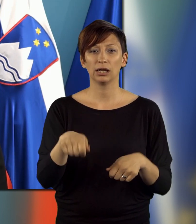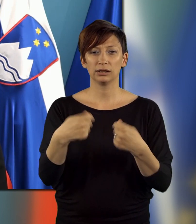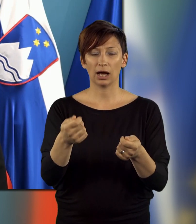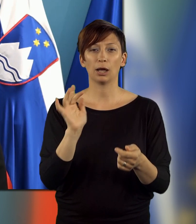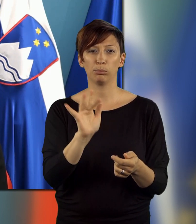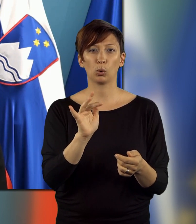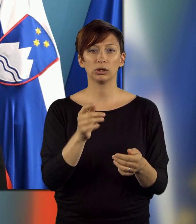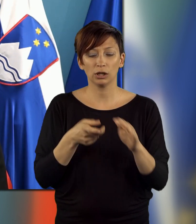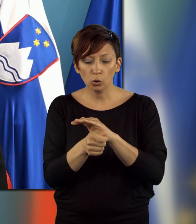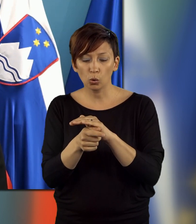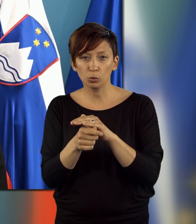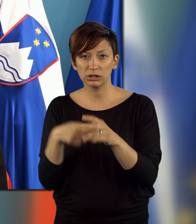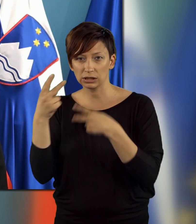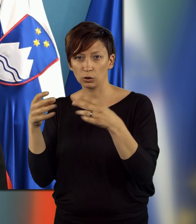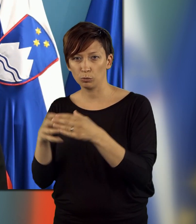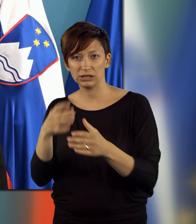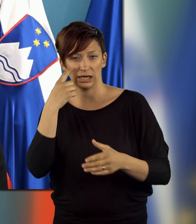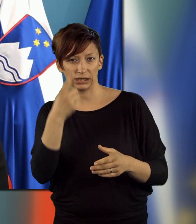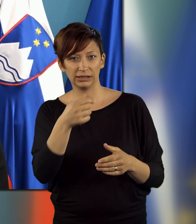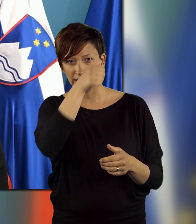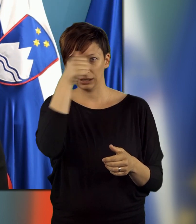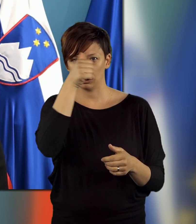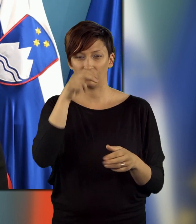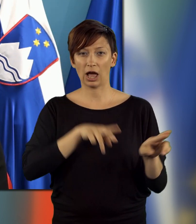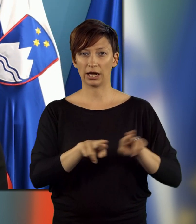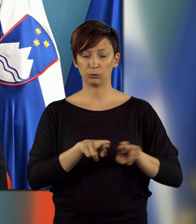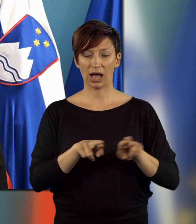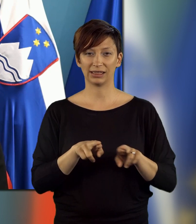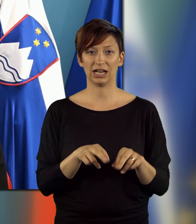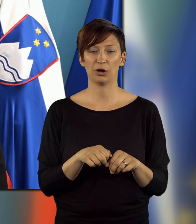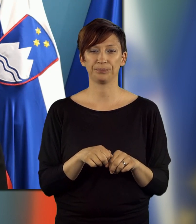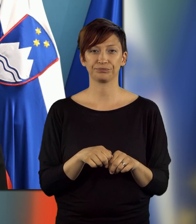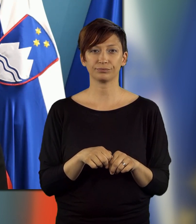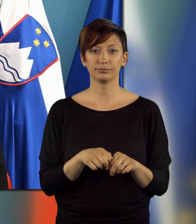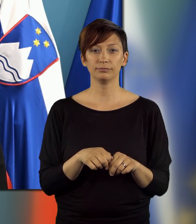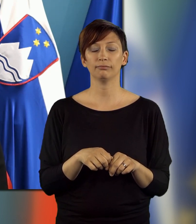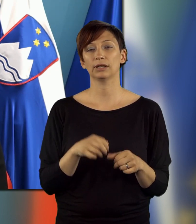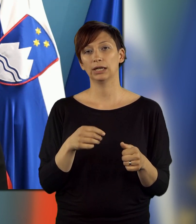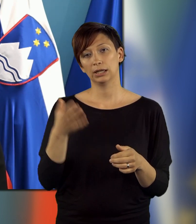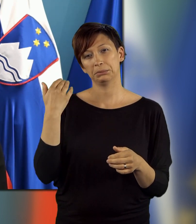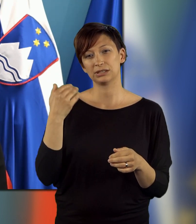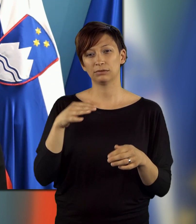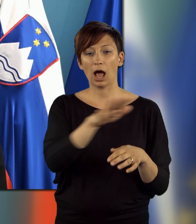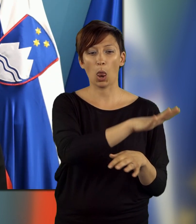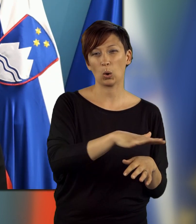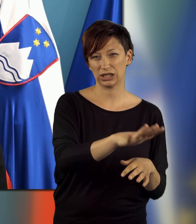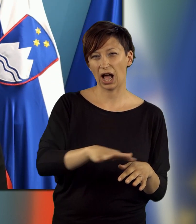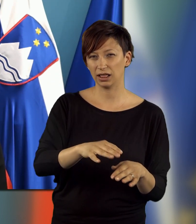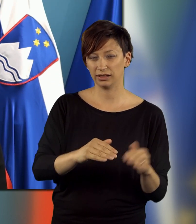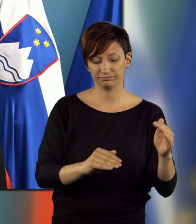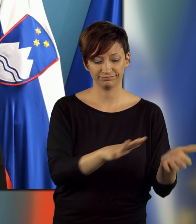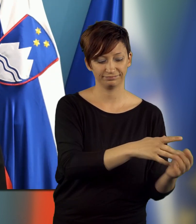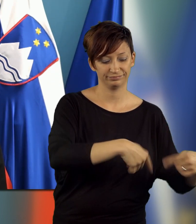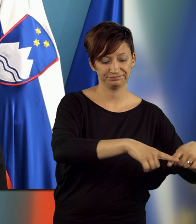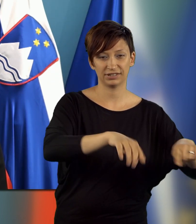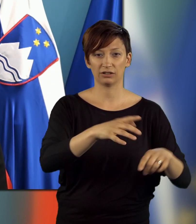tudi protikorupcijska komisija glede imenovanja ravnateljev. Namreč predvsem na lokalnih ravneh se je